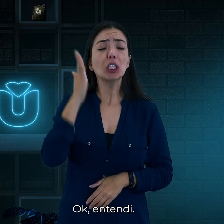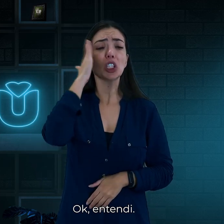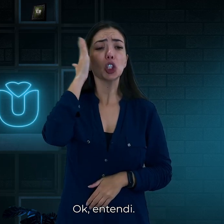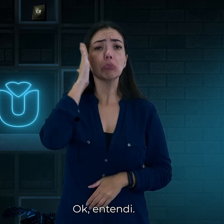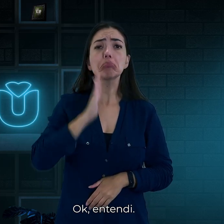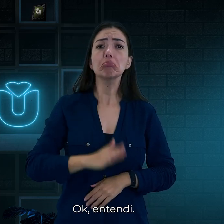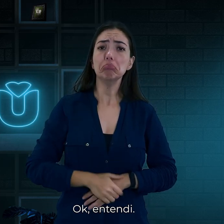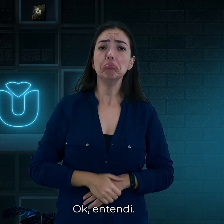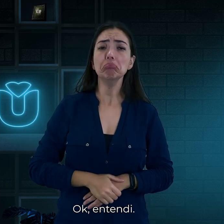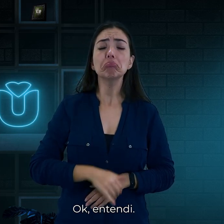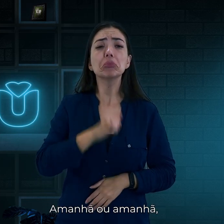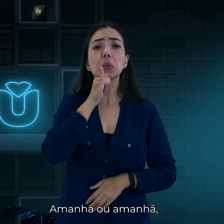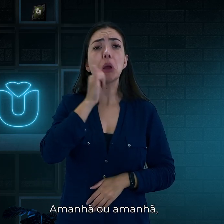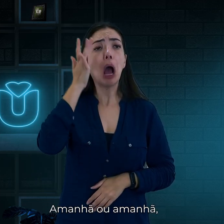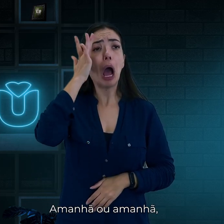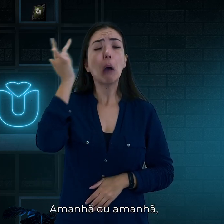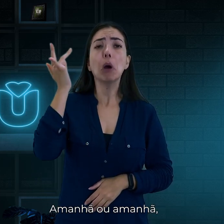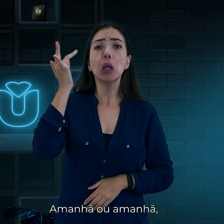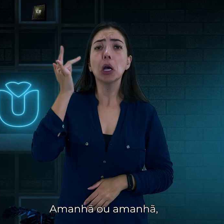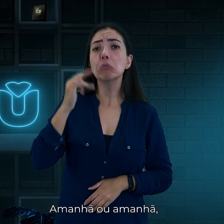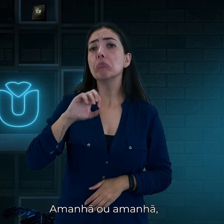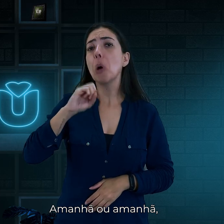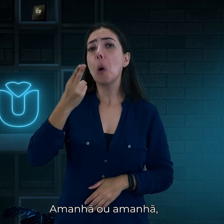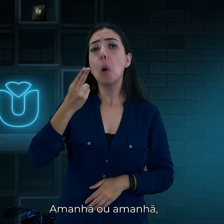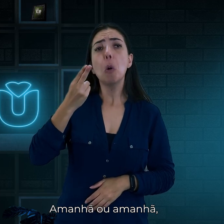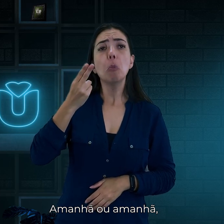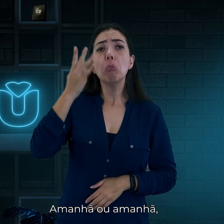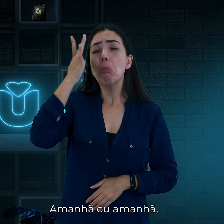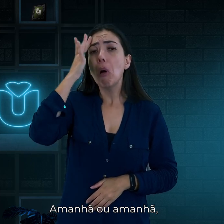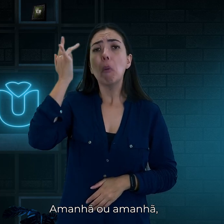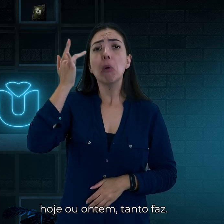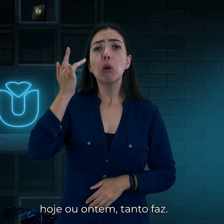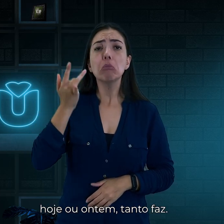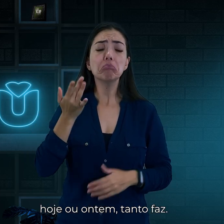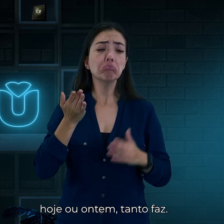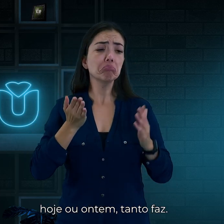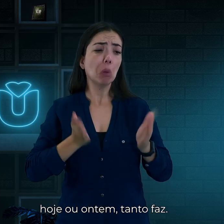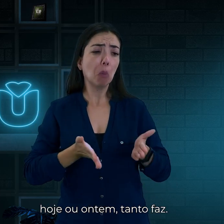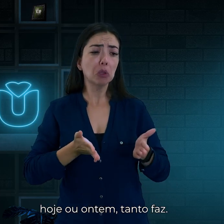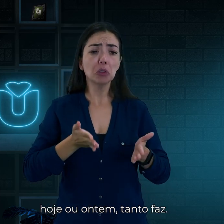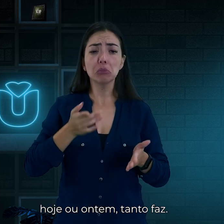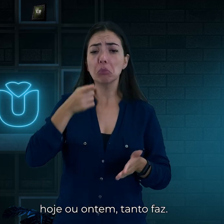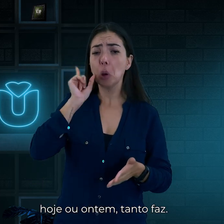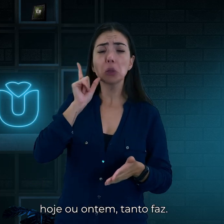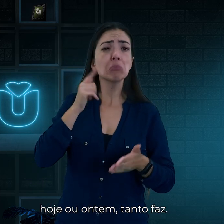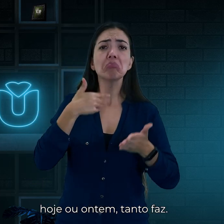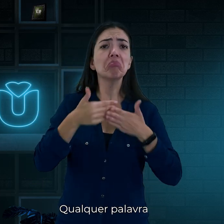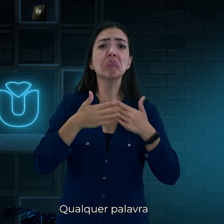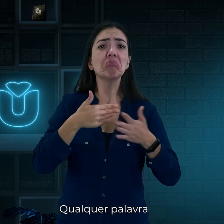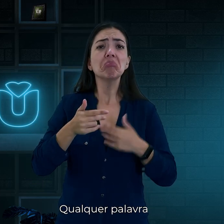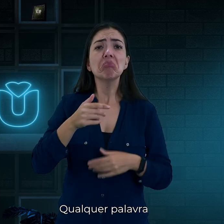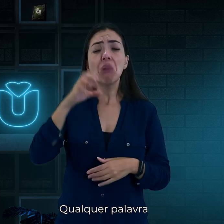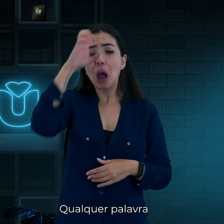entendi. Amanhã ou amanhã. Hoje ou ontem. Tanto faz, qualquer palavra.